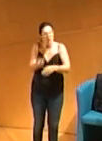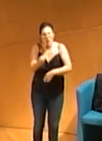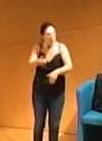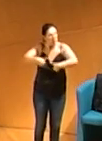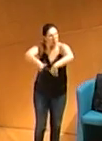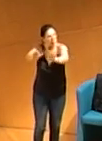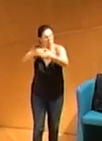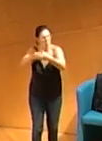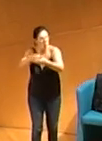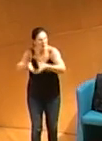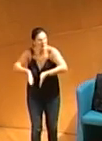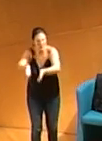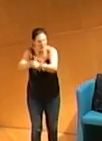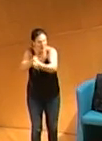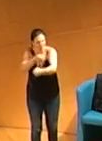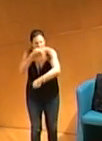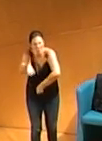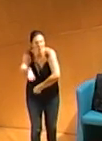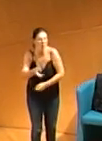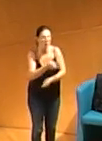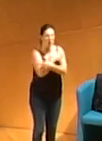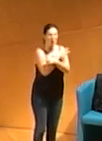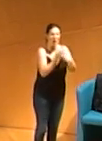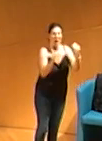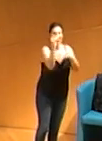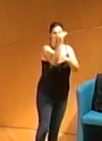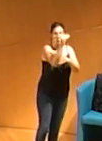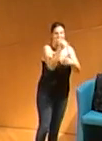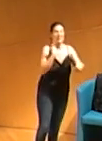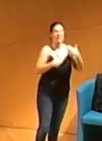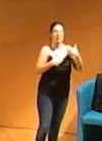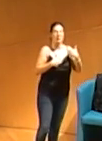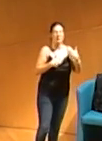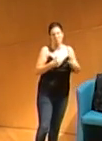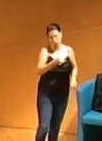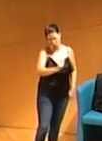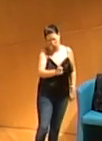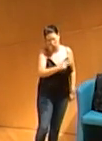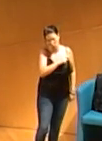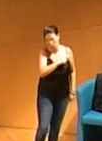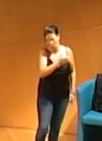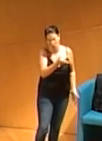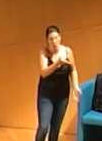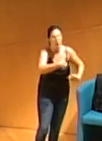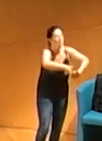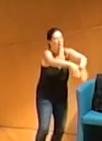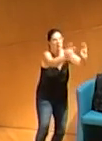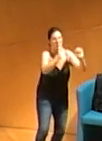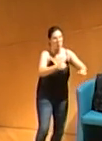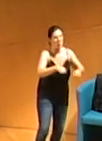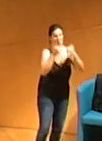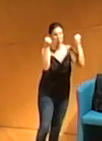loisirs, s'il y avait des vacances pour les adultes handicapés qui ne coûtent pas trop cher. Voyez, bien sûr qu'il faut du répit, mais